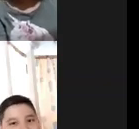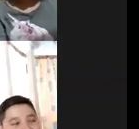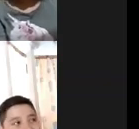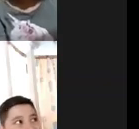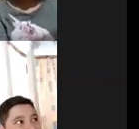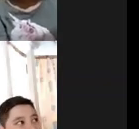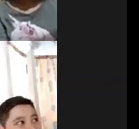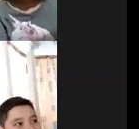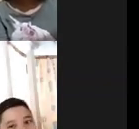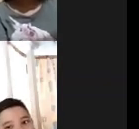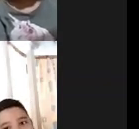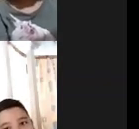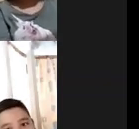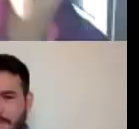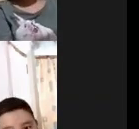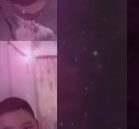Hasta luego. Hasta luego. Hasta luego. Muy buen día para todos.